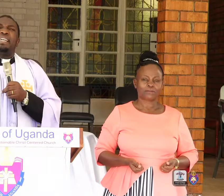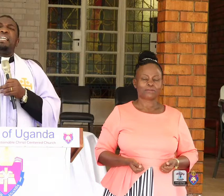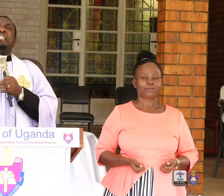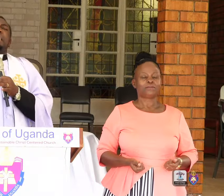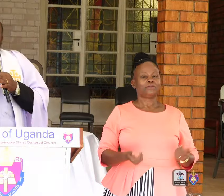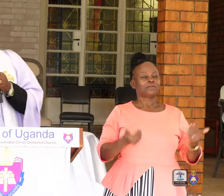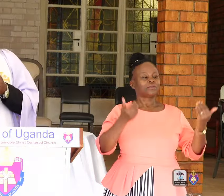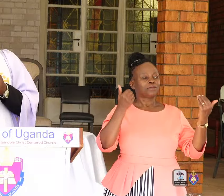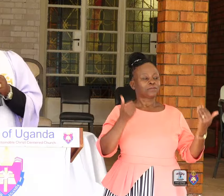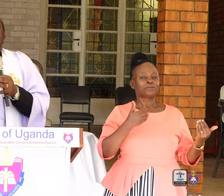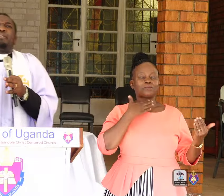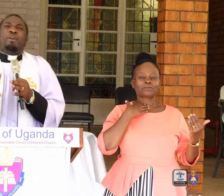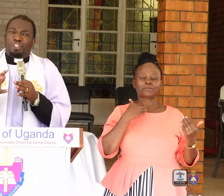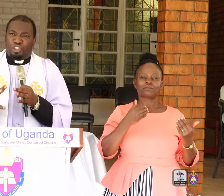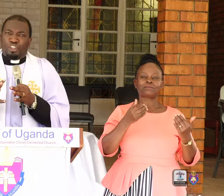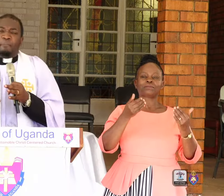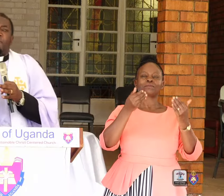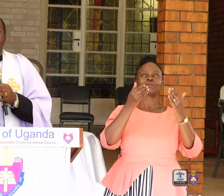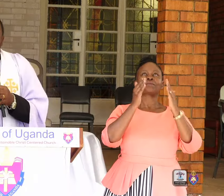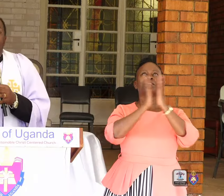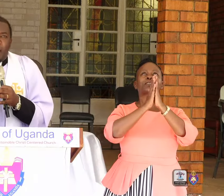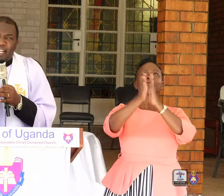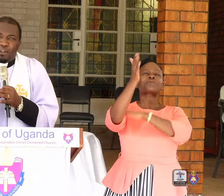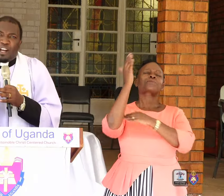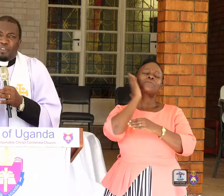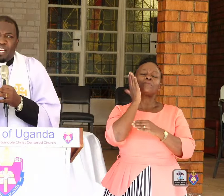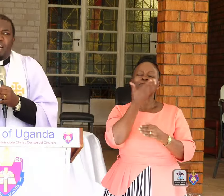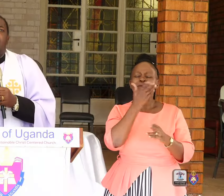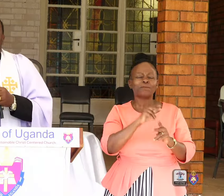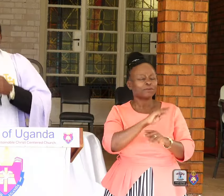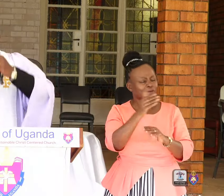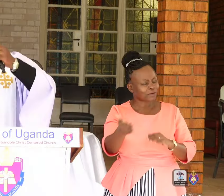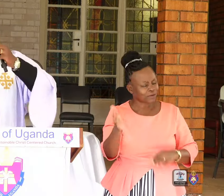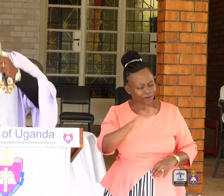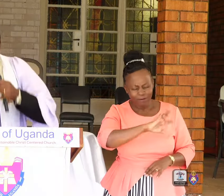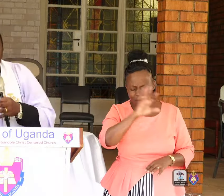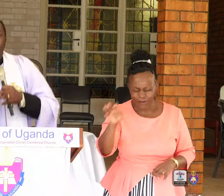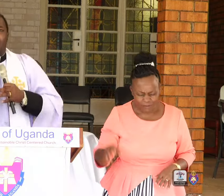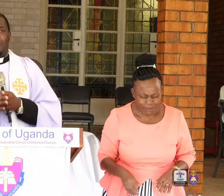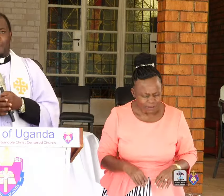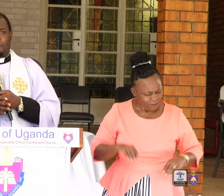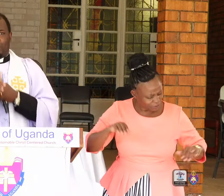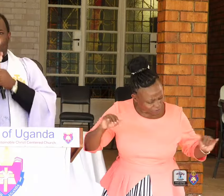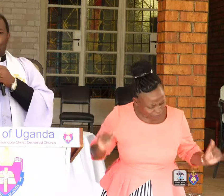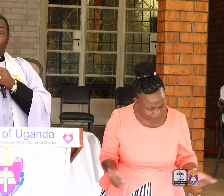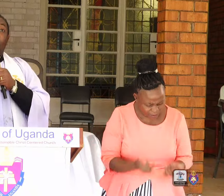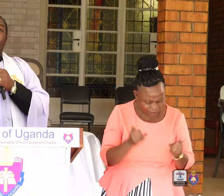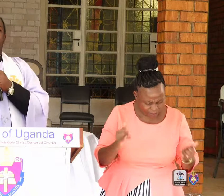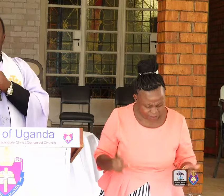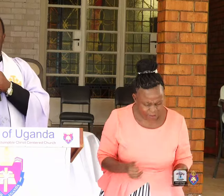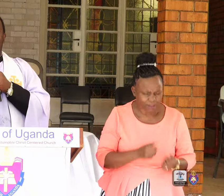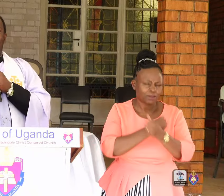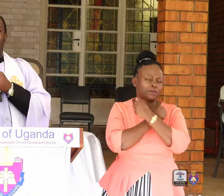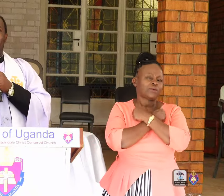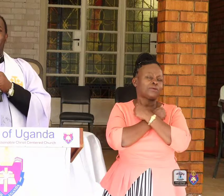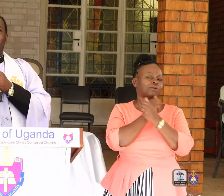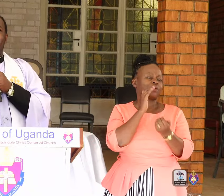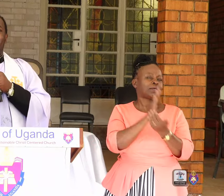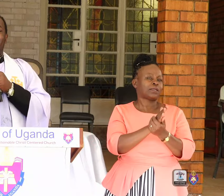kakati njagala Katonda atuwe kisa abantu ba Katonda fenna tufube nnyo okwagala amazima.